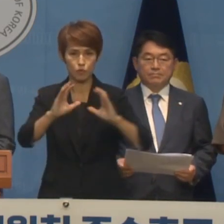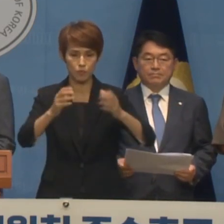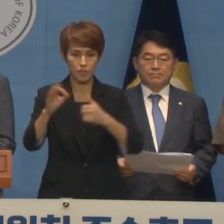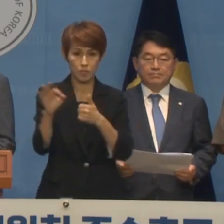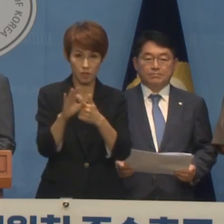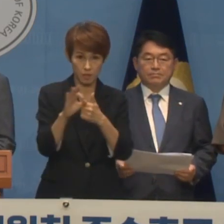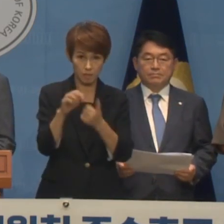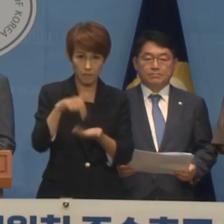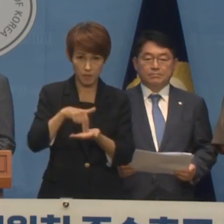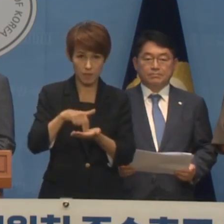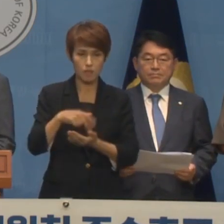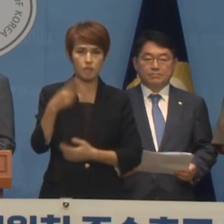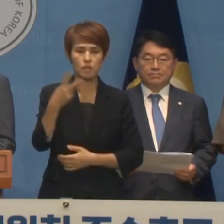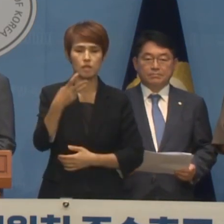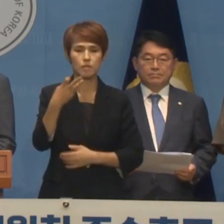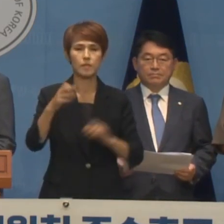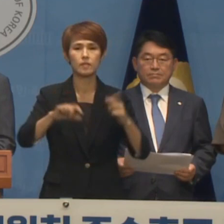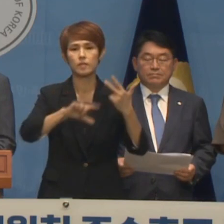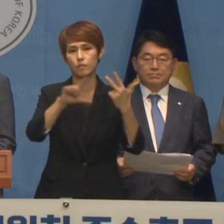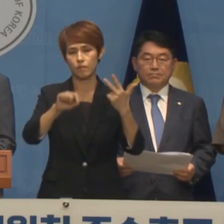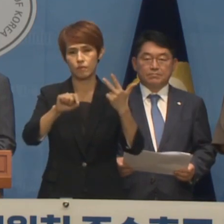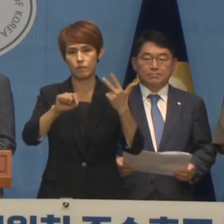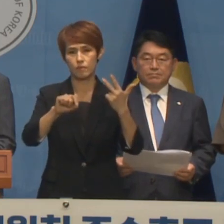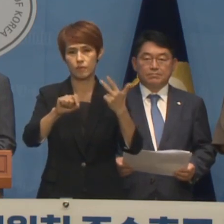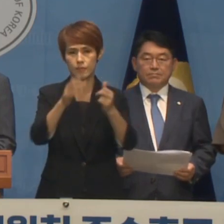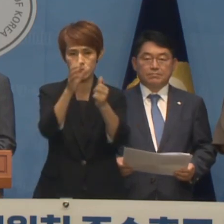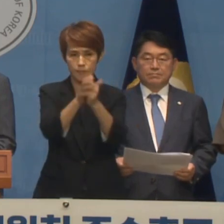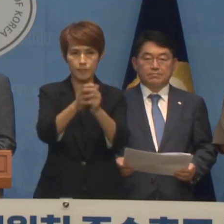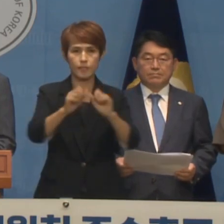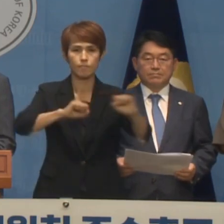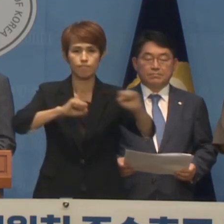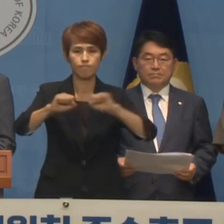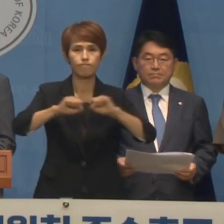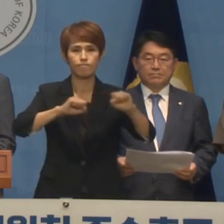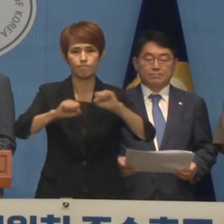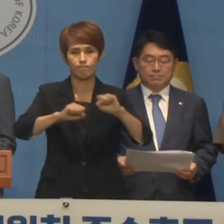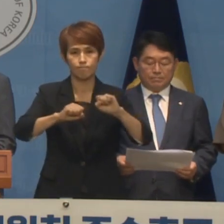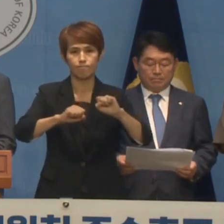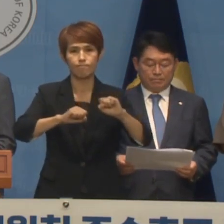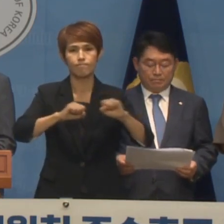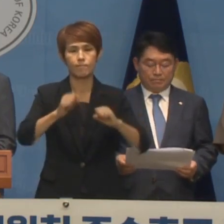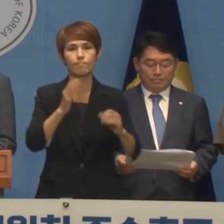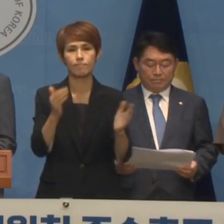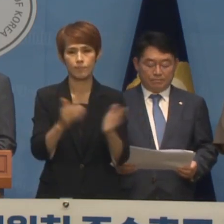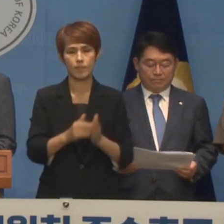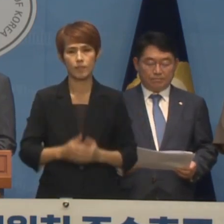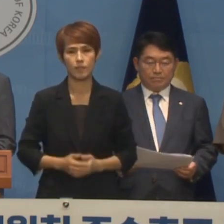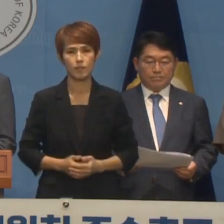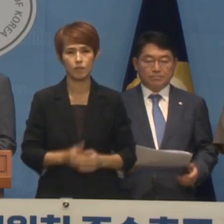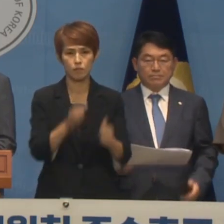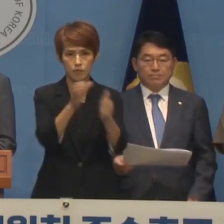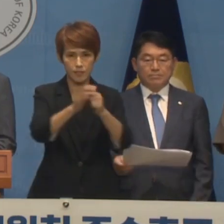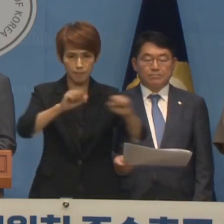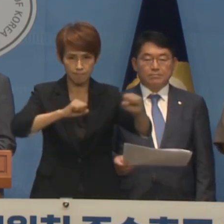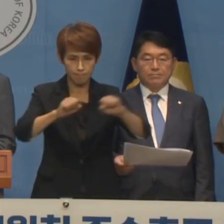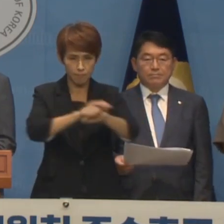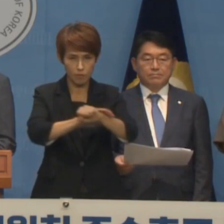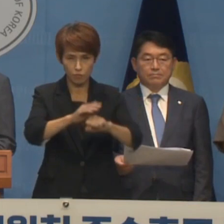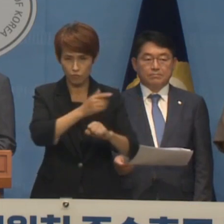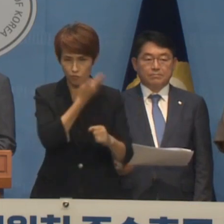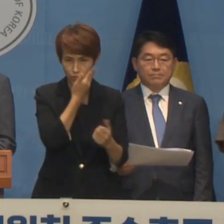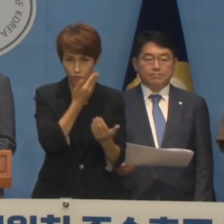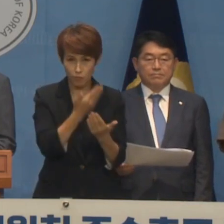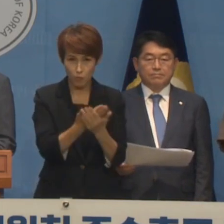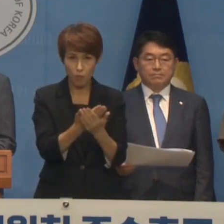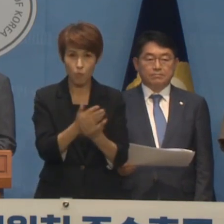국민연금은 지난 2018년 7월 수탁자 책임활동을 규범화하였습니다. 그리고 이와 같은 수탁자 책임 이행이 가장 중요한 항목